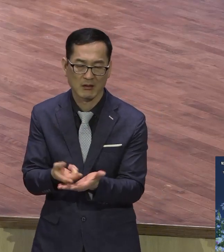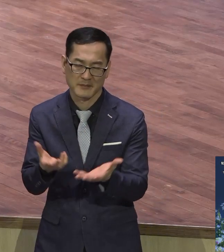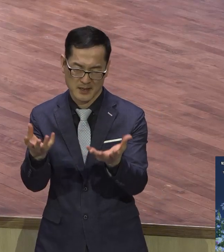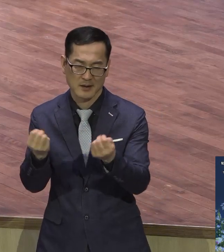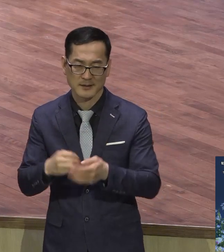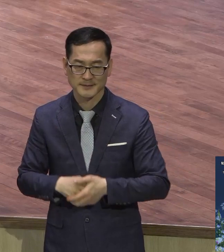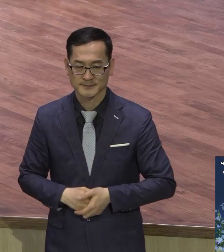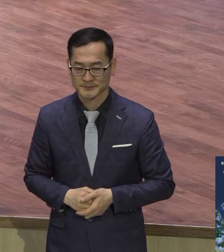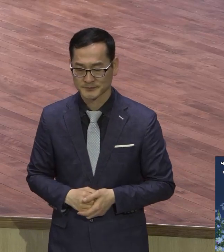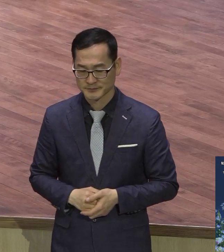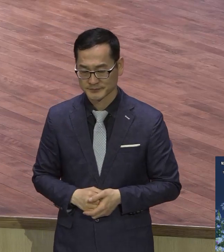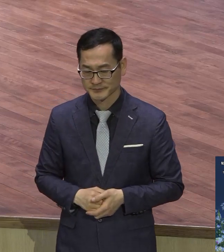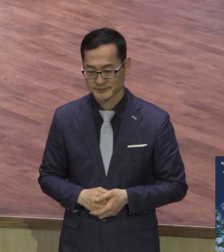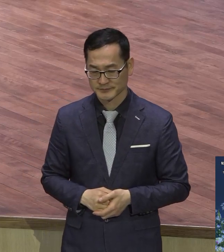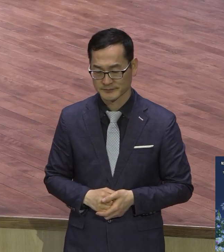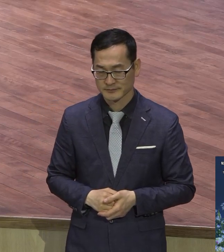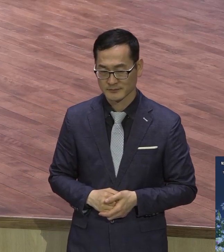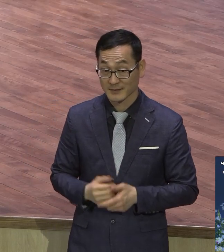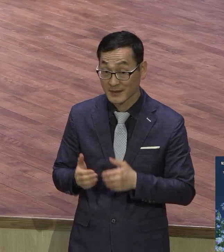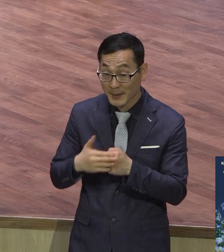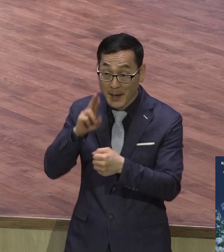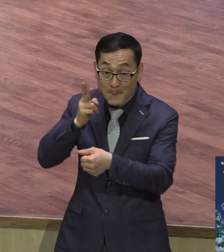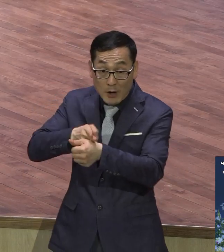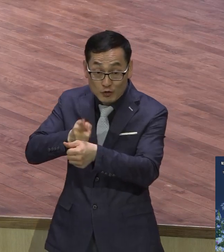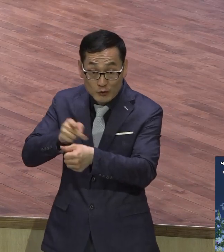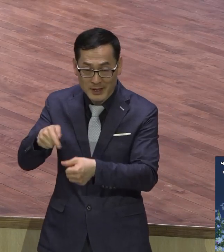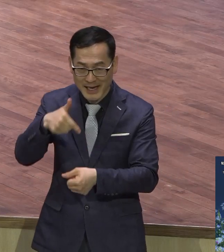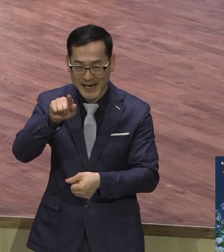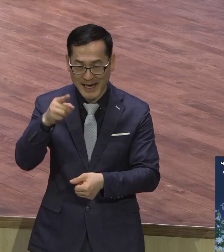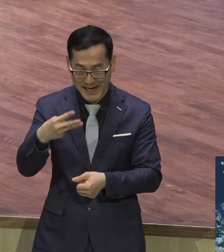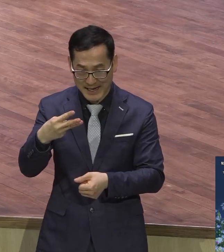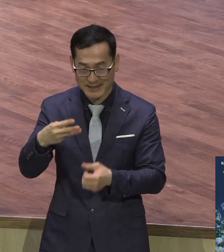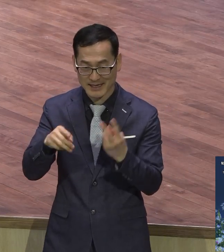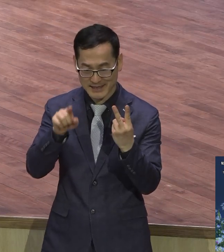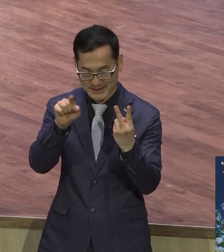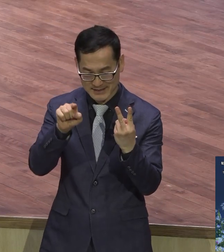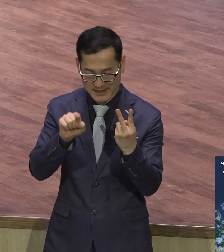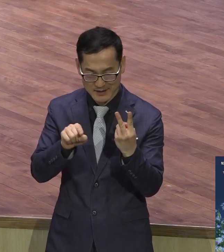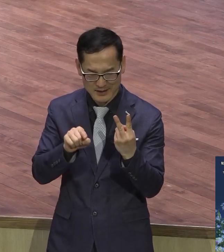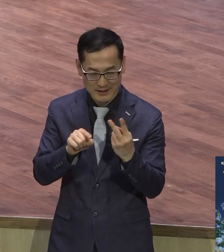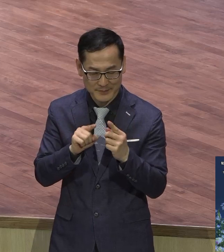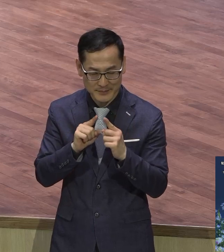그래서 바울이 뭐랍니까. 갈라디아 2장의 입술로 들어가라.